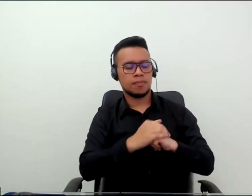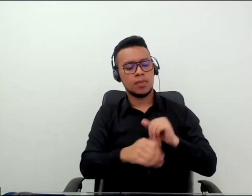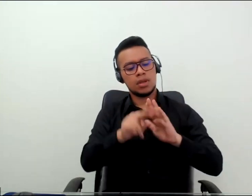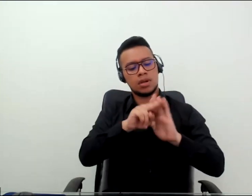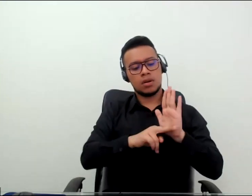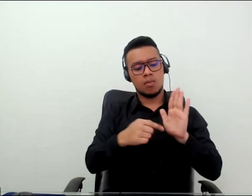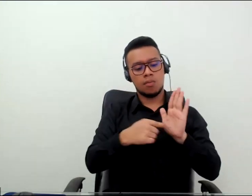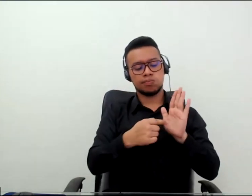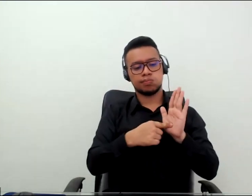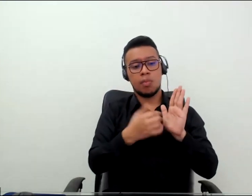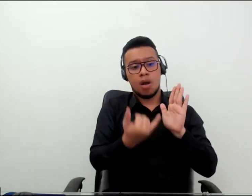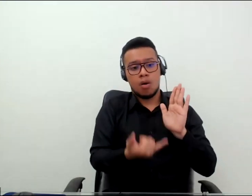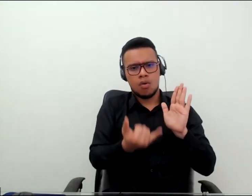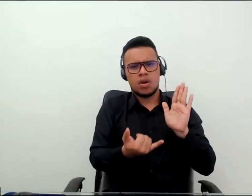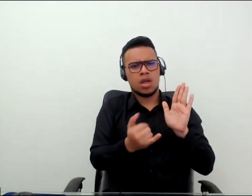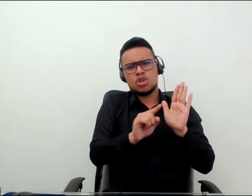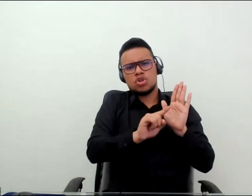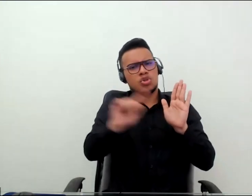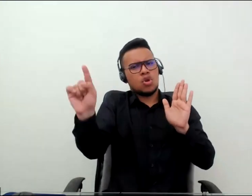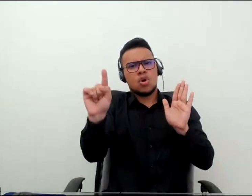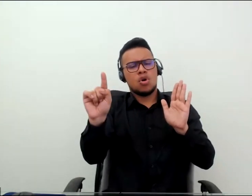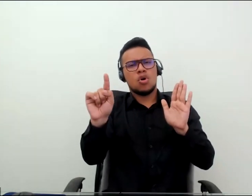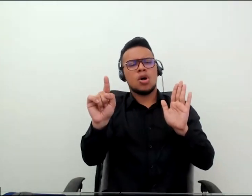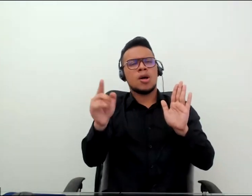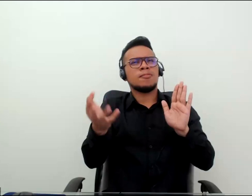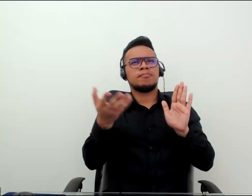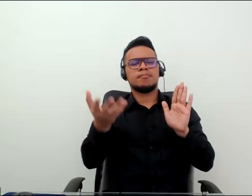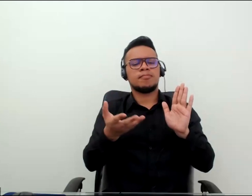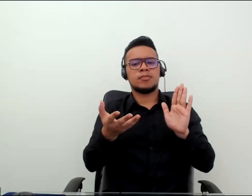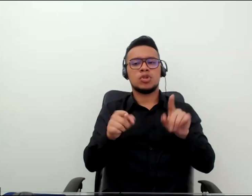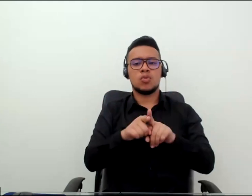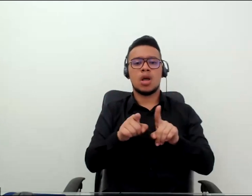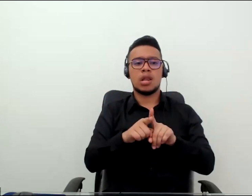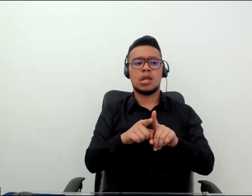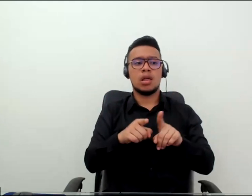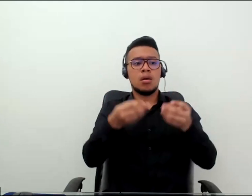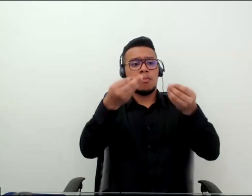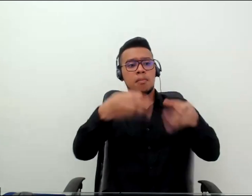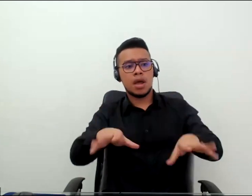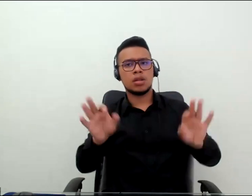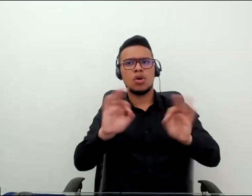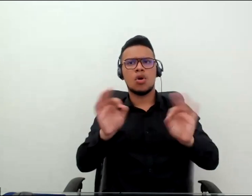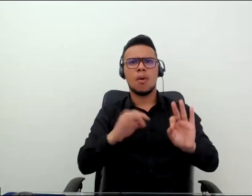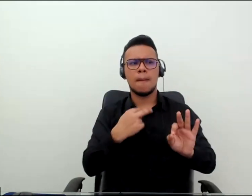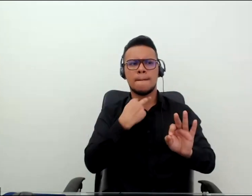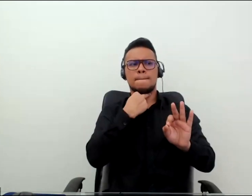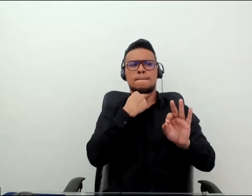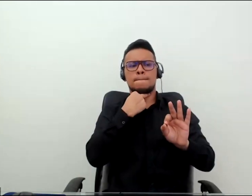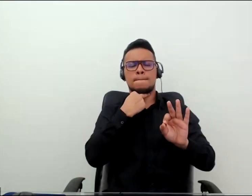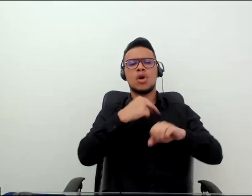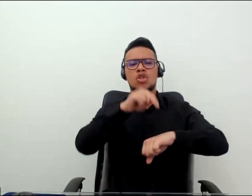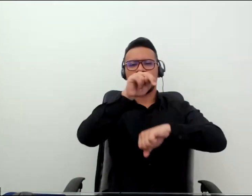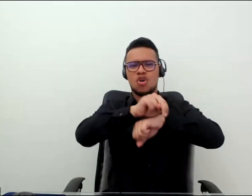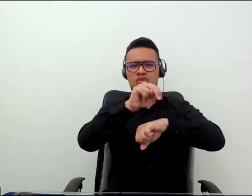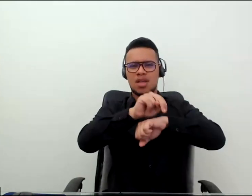que tenemos activo no genera como limitante o como pérdida del beneficio promedio académico Entonces